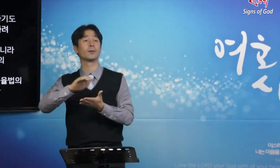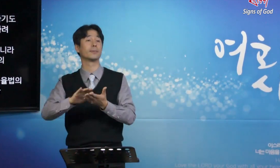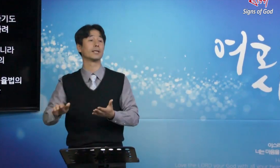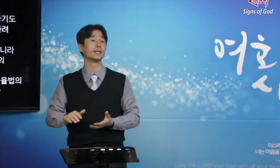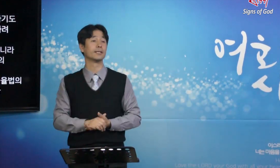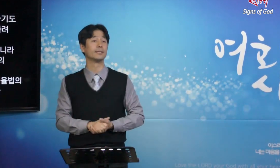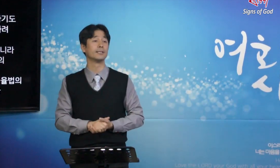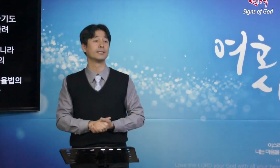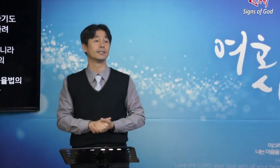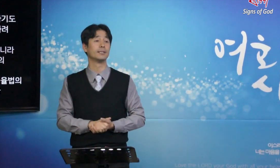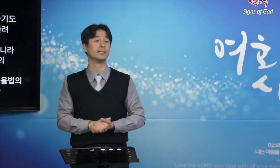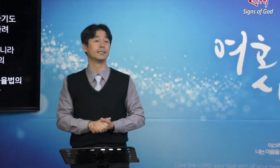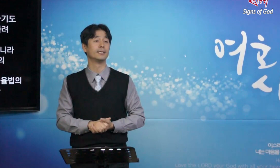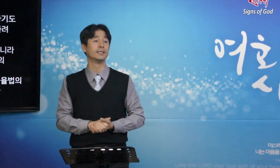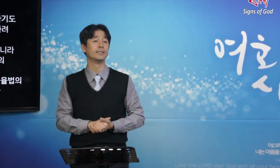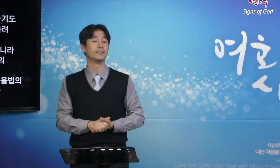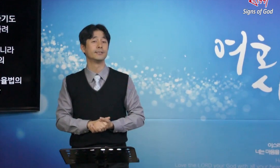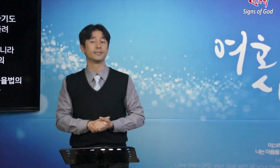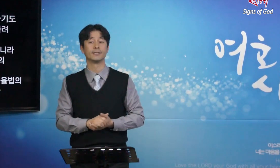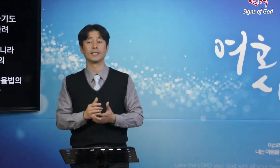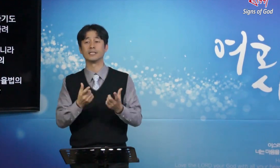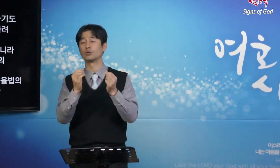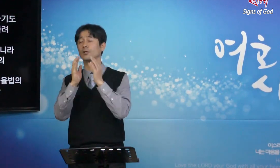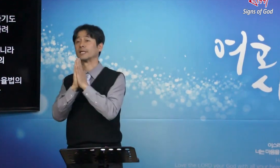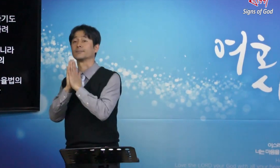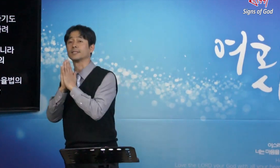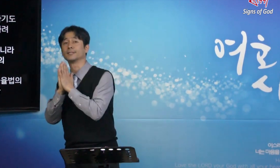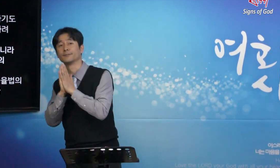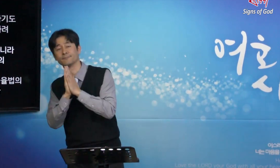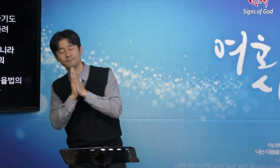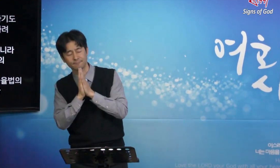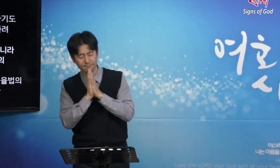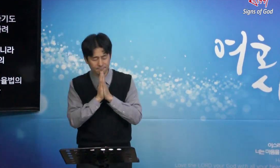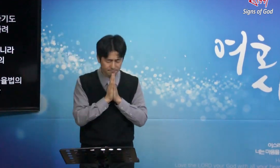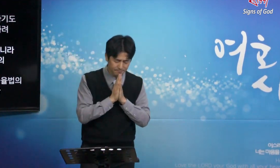사람들의 하나님이 되기를 소망합니다. 기도하겠습니다.